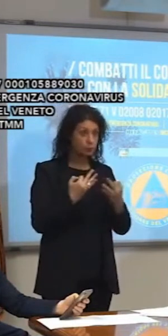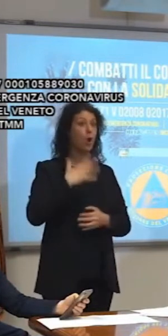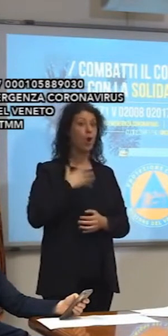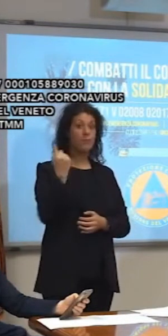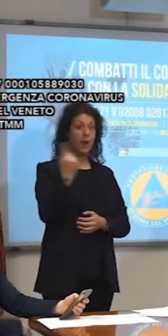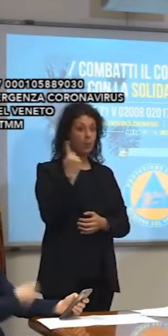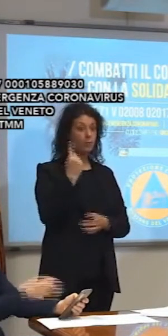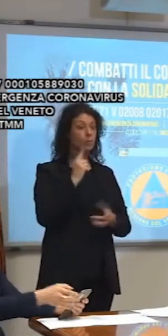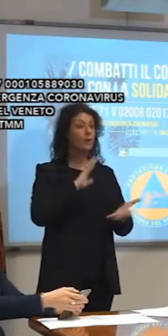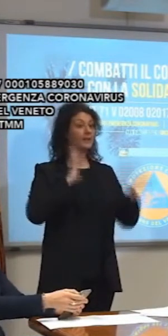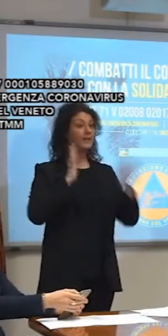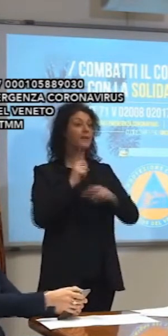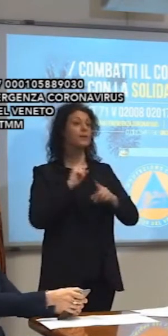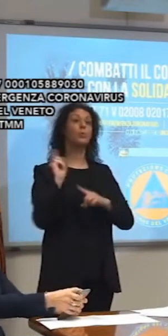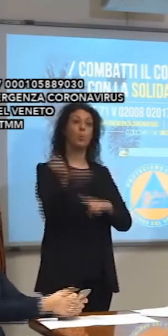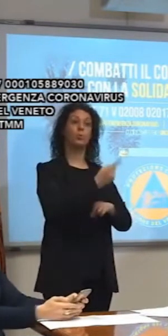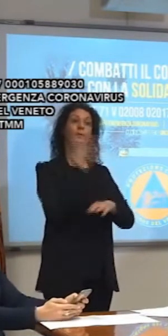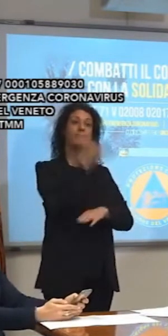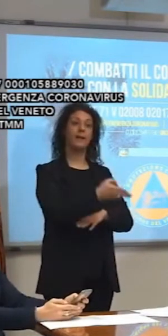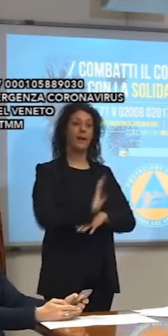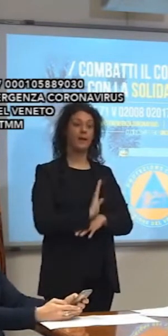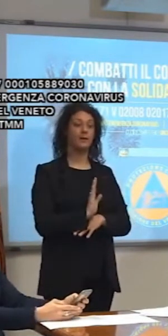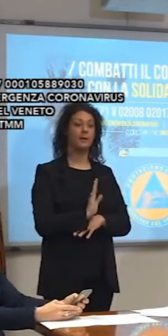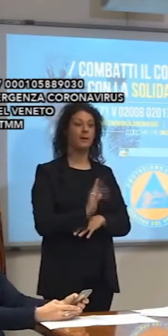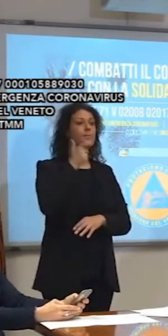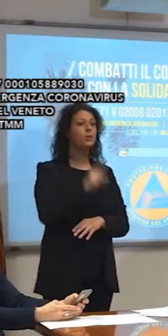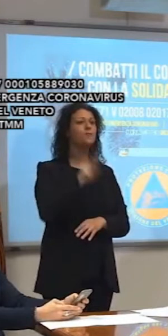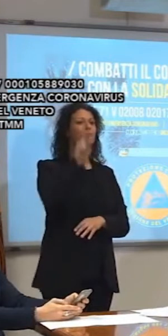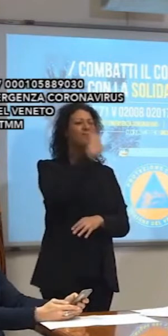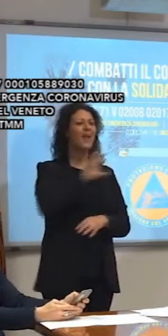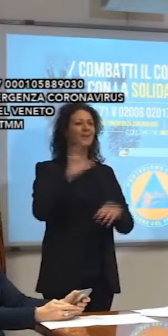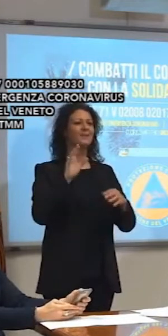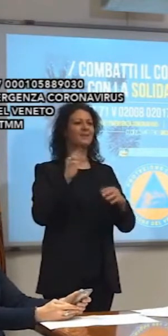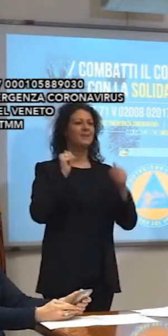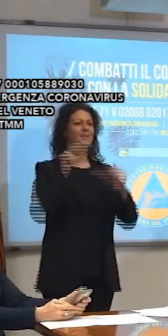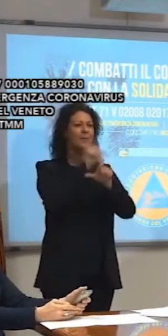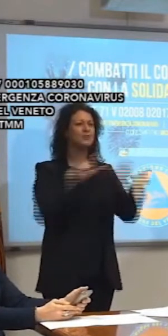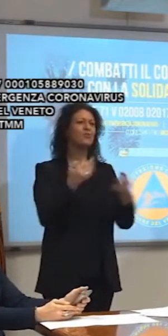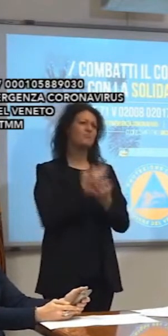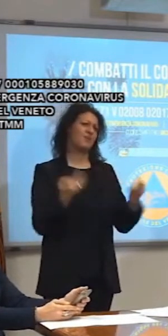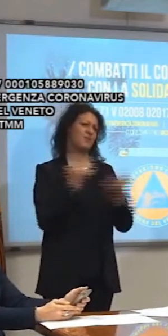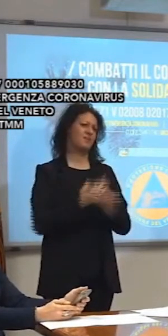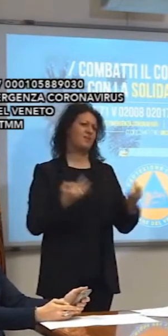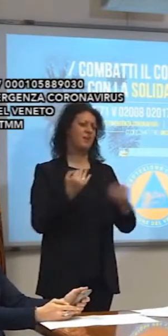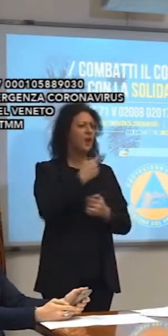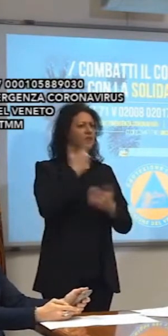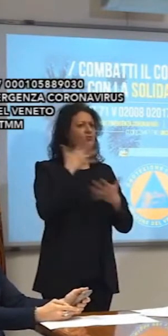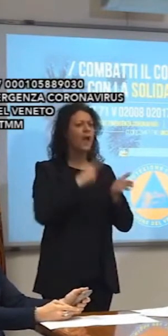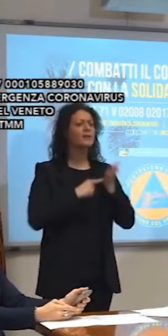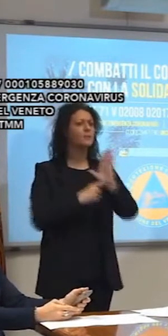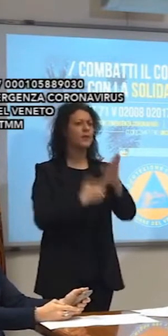essere penalizzati, perché i veneti sono persone per bene, hanno dimostrato di aver rispettato le regole, lo abbiamo